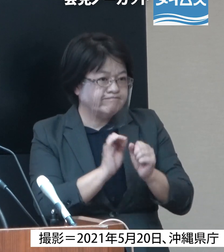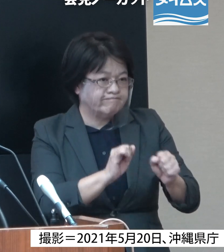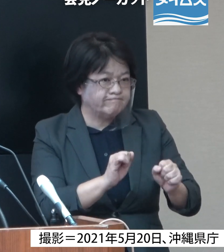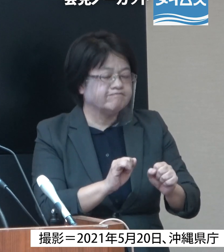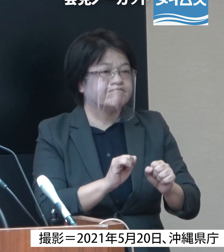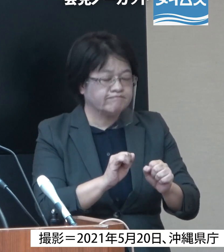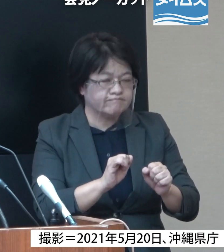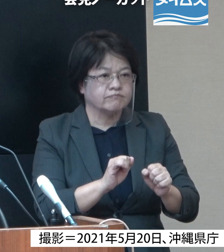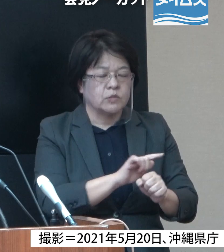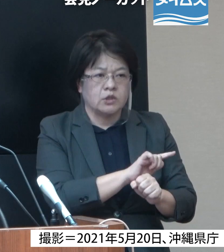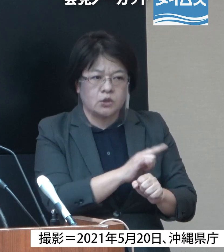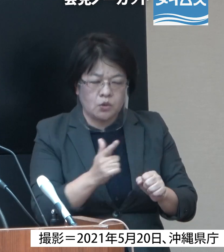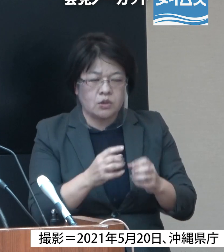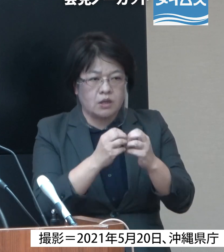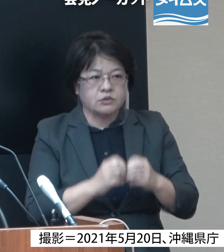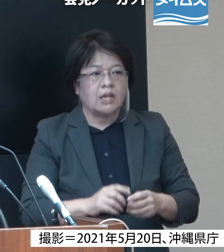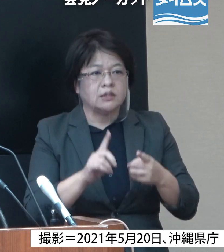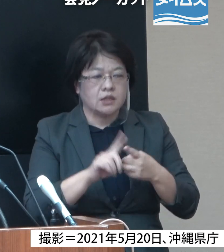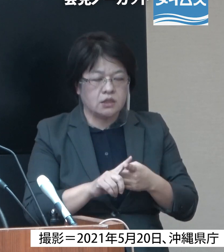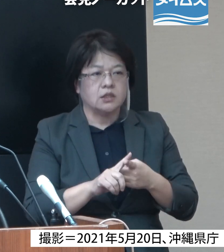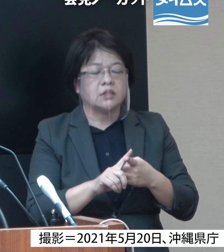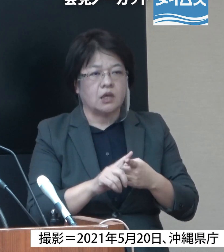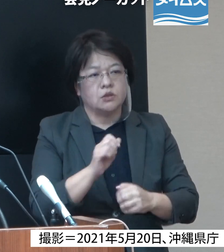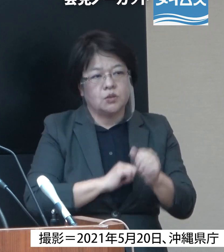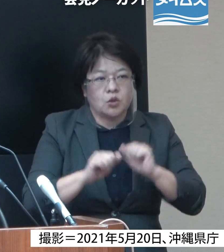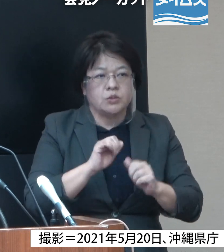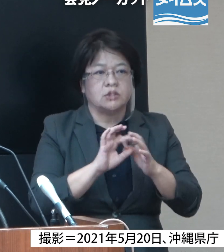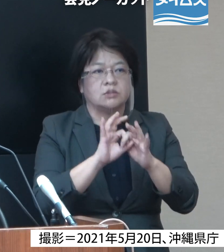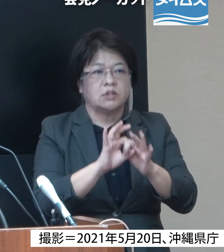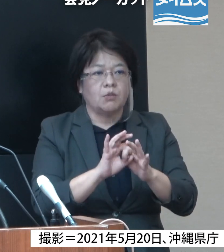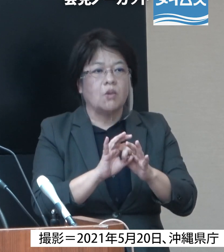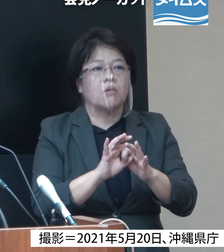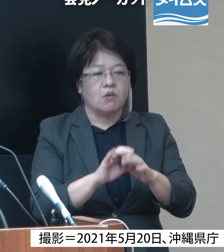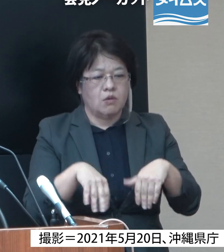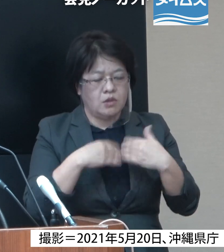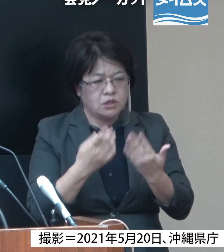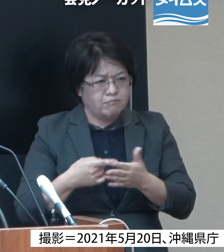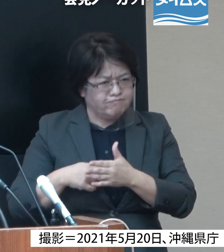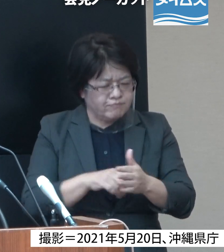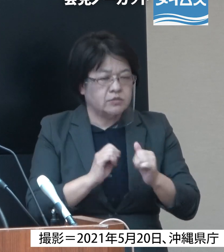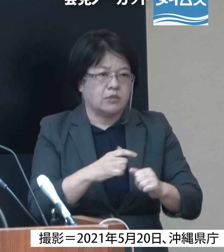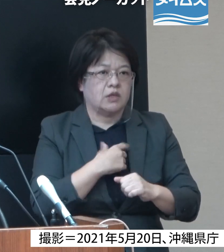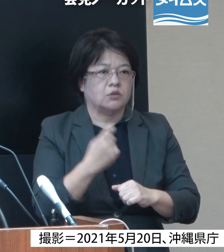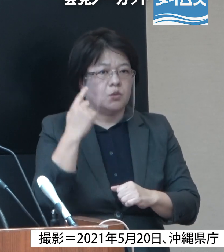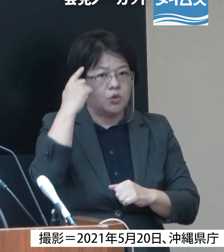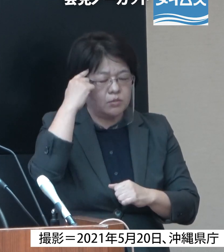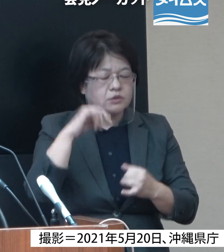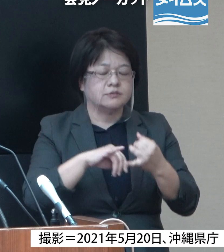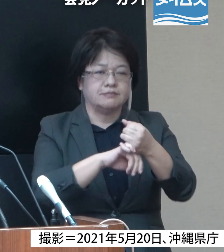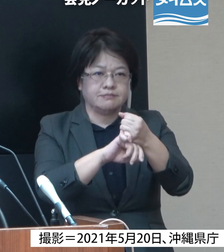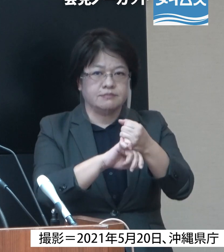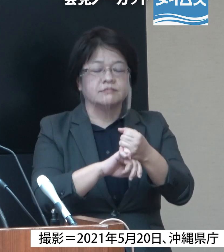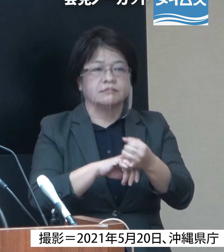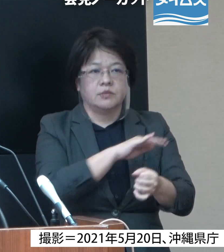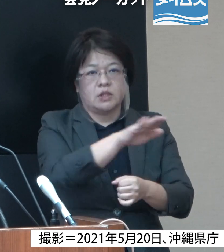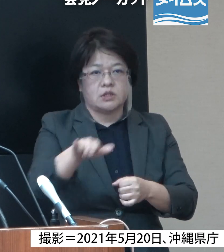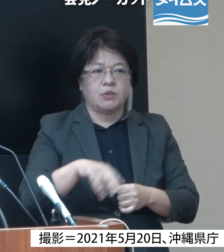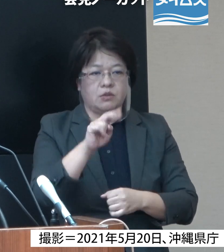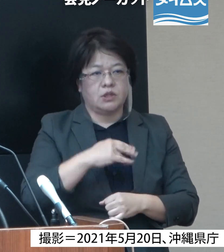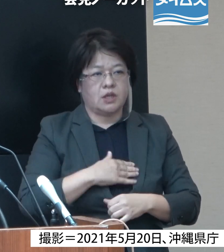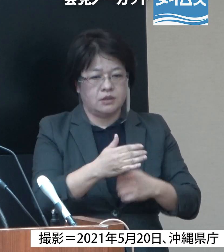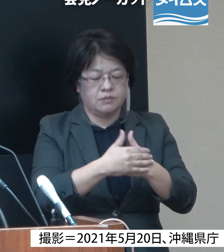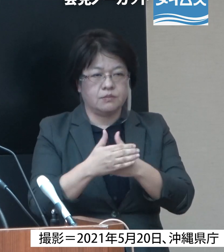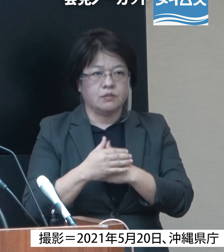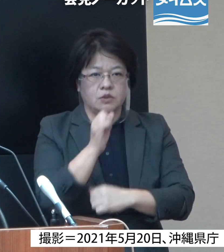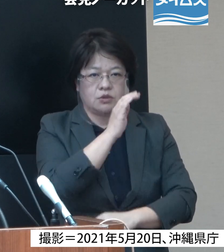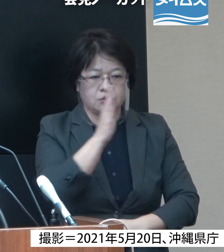制度及び具体的な支援策の取り組みについても全力で取り組んでまいります。ぜひとも皆様のご理解とご協力